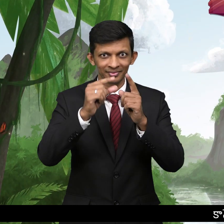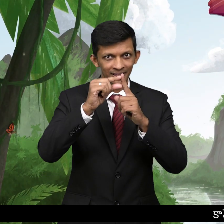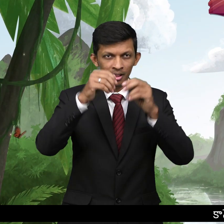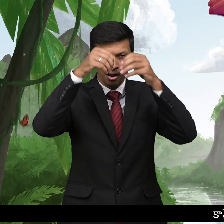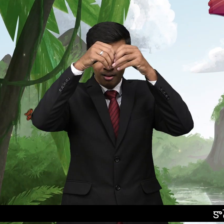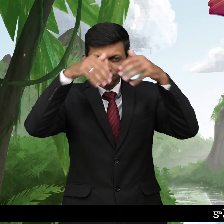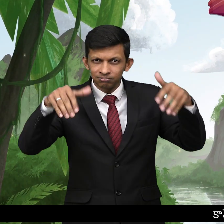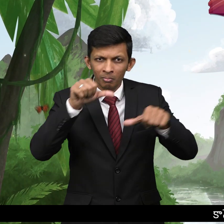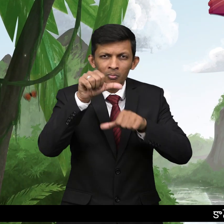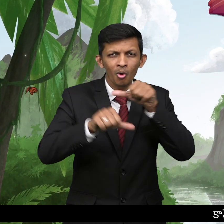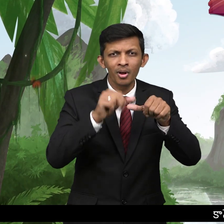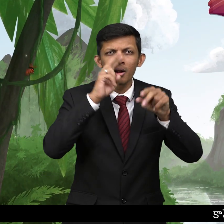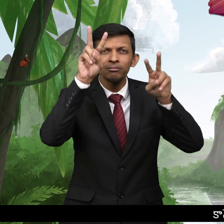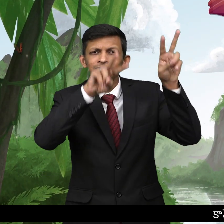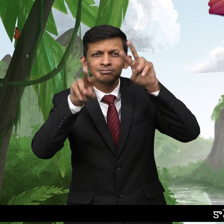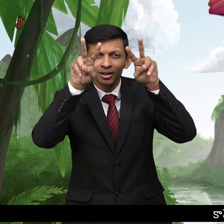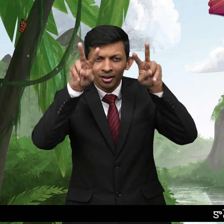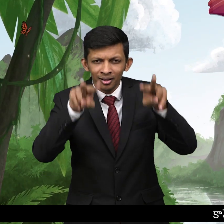కాన్సెప్ట్ మ్యాప్,